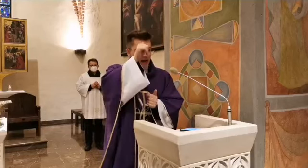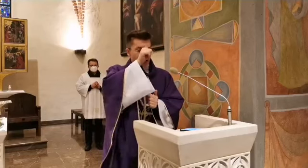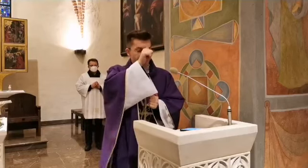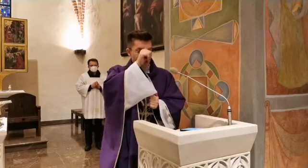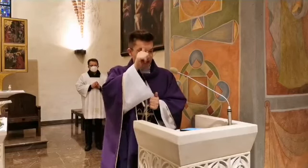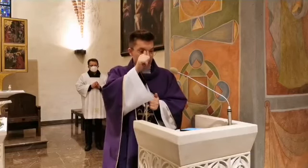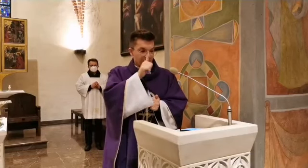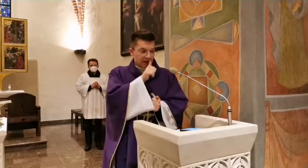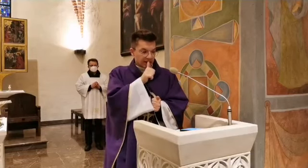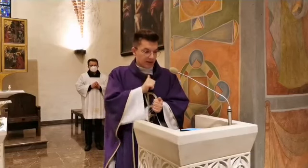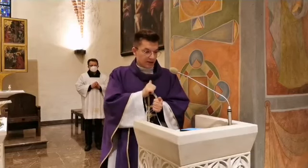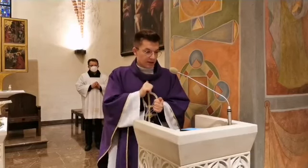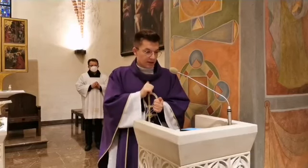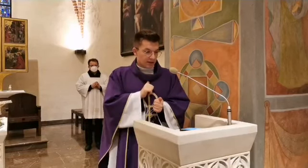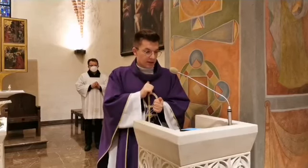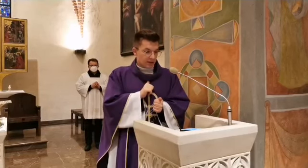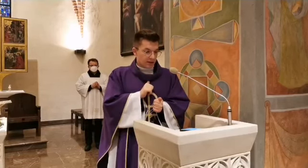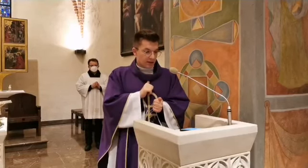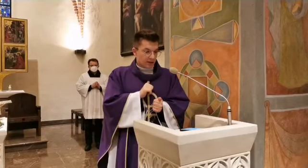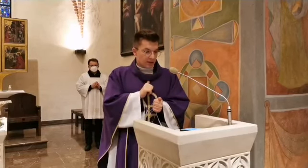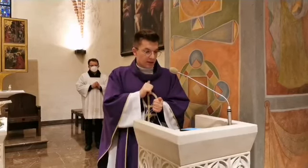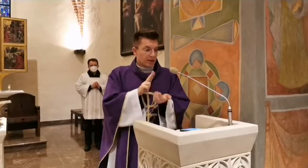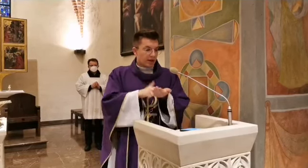Początek Ewangelii